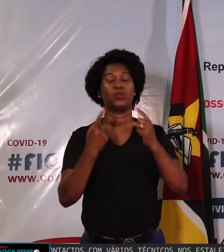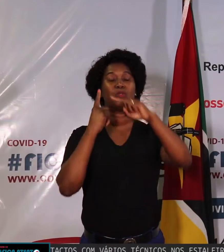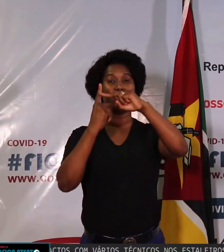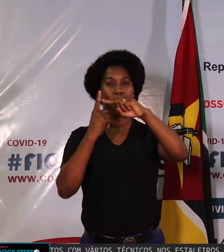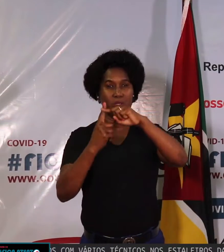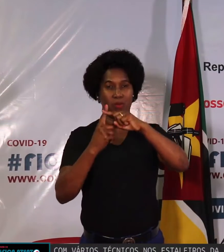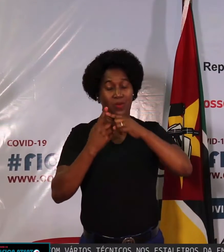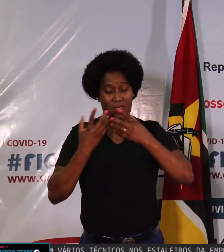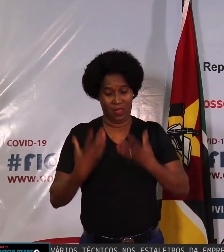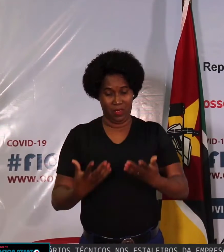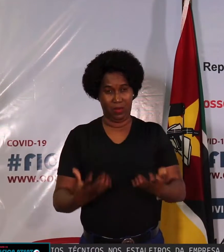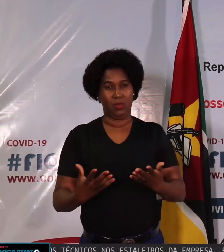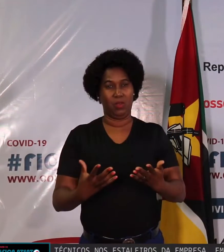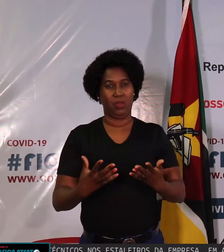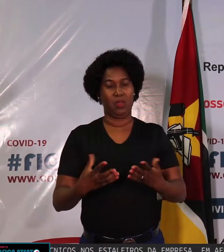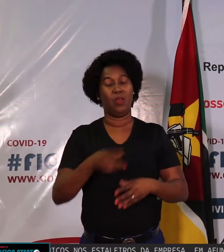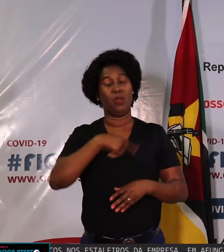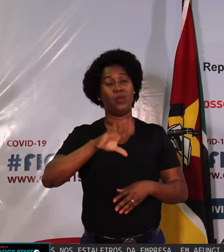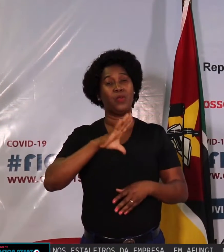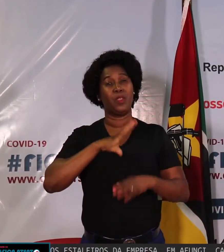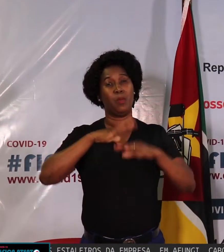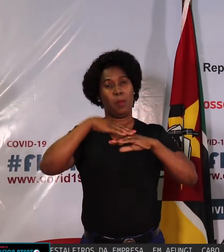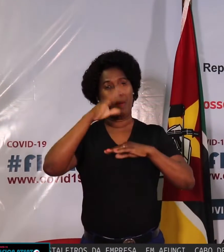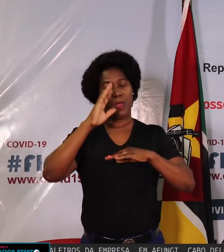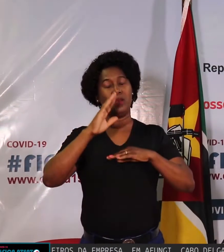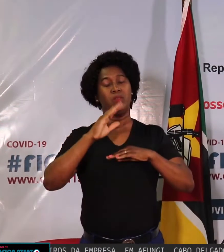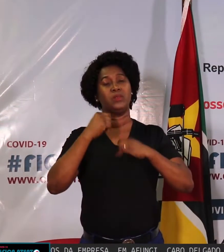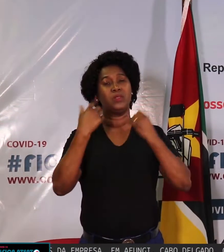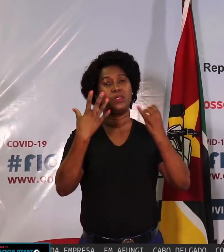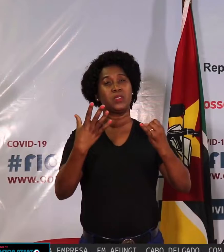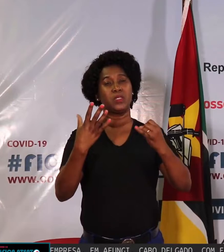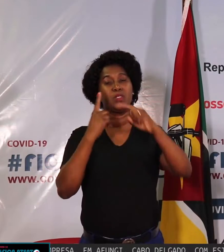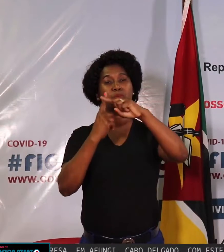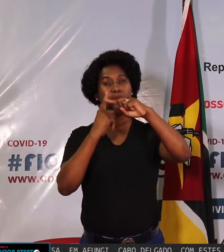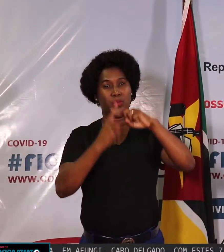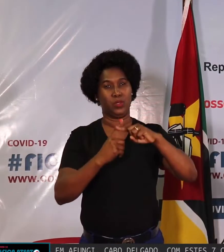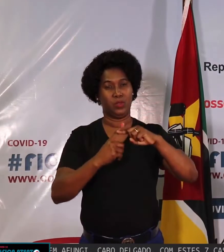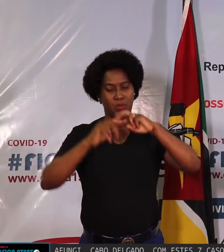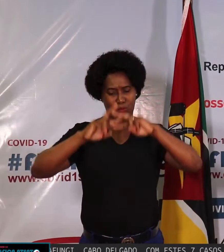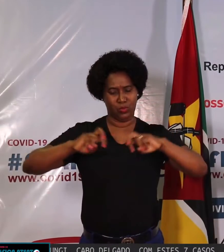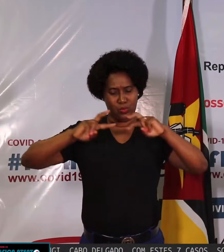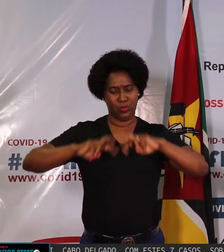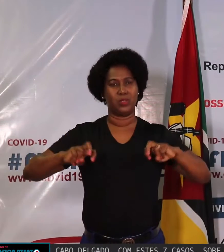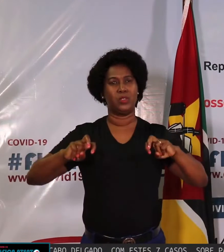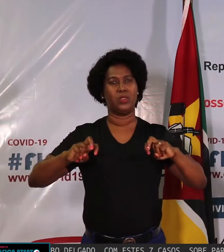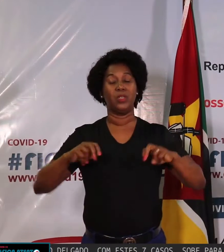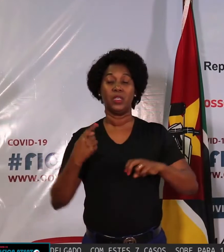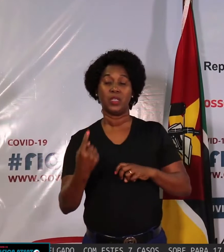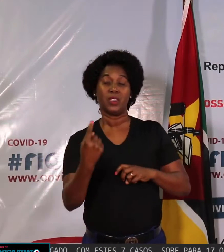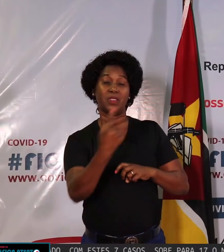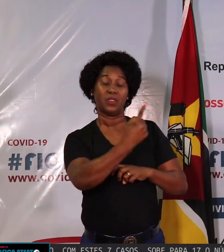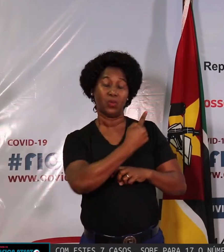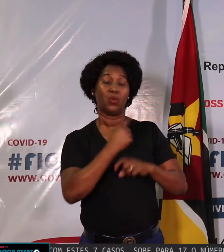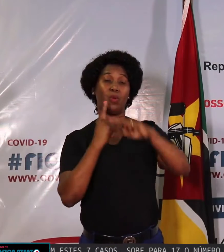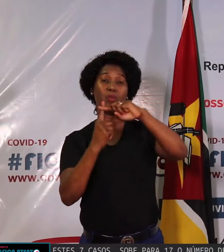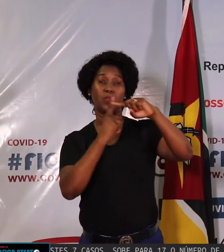nós agora temos mais 6 casos positivos relacionados com esta investigação e cada um destes casos